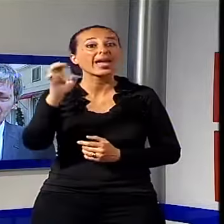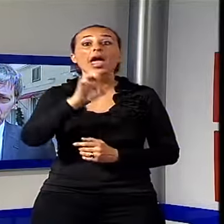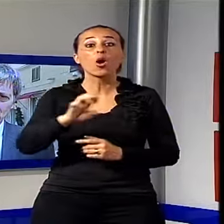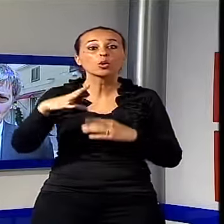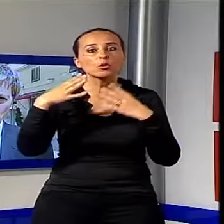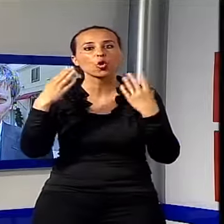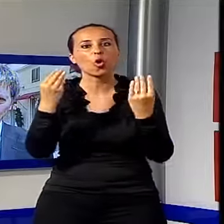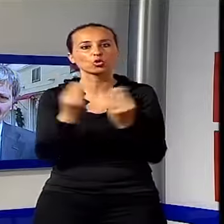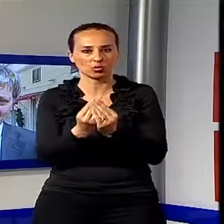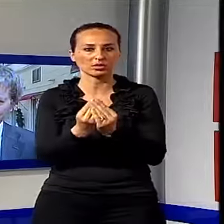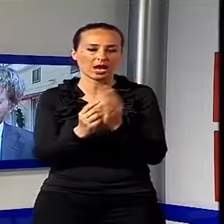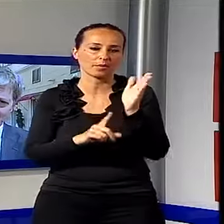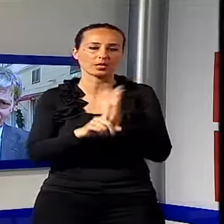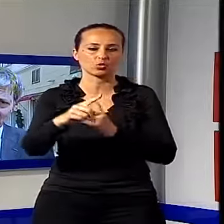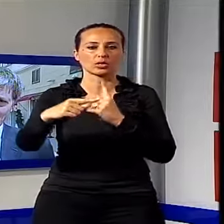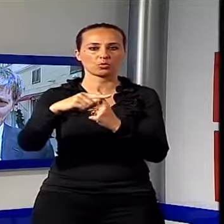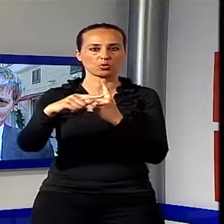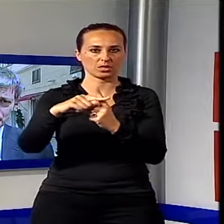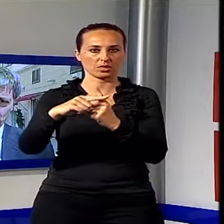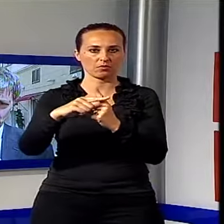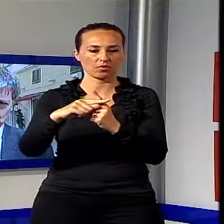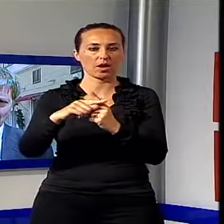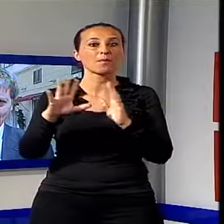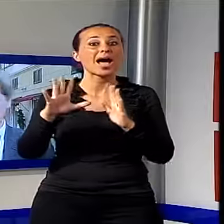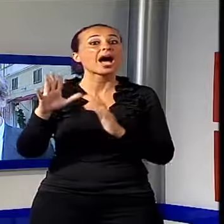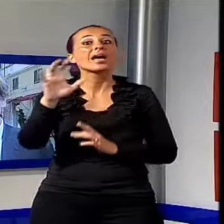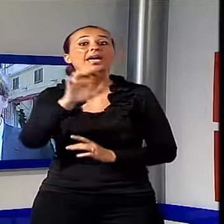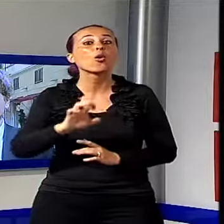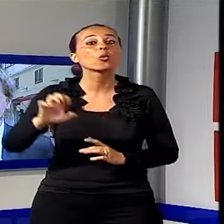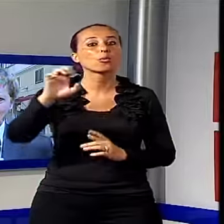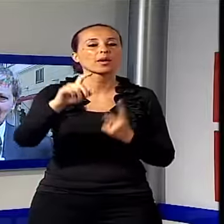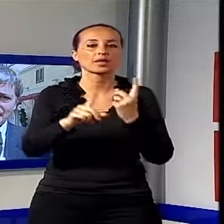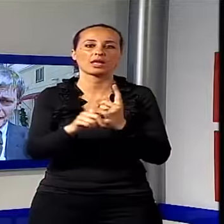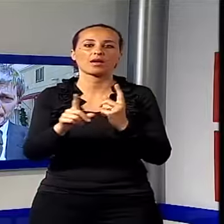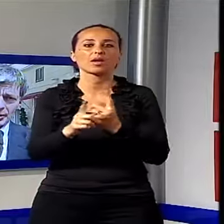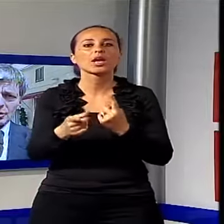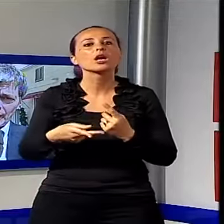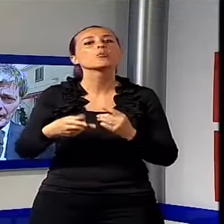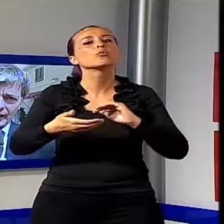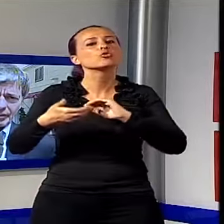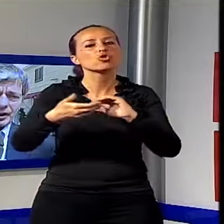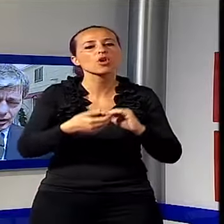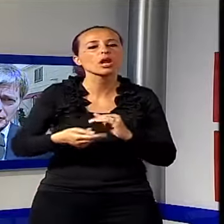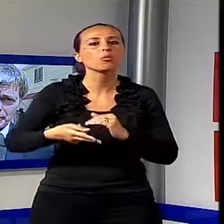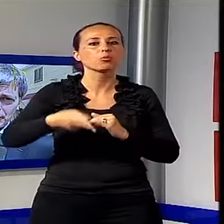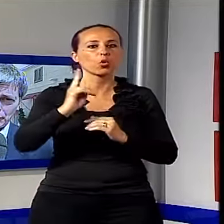dimensione europea deve essere diversa, più sociale, più democratica rispetto a quella che fino ad oggi abbiamo avuto.